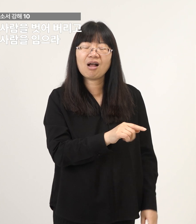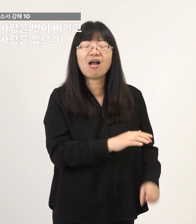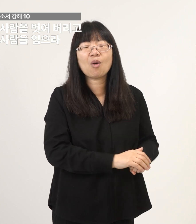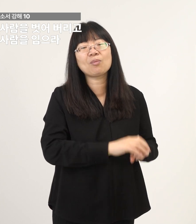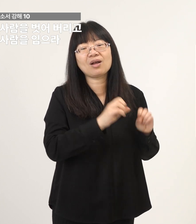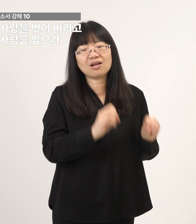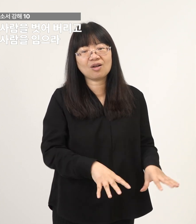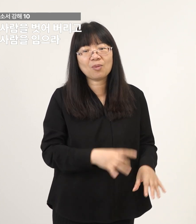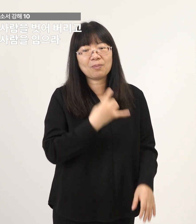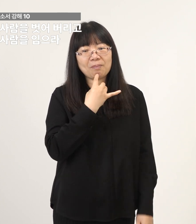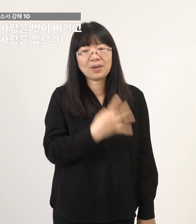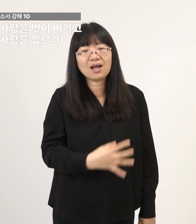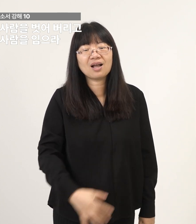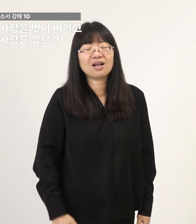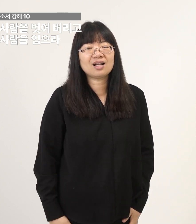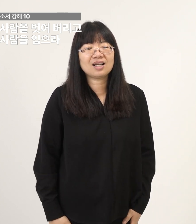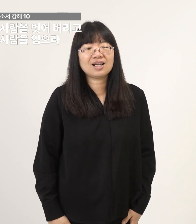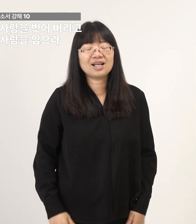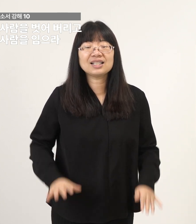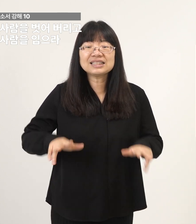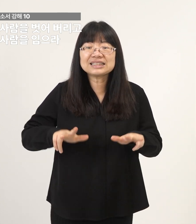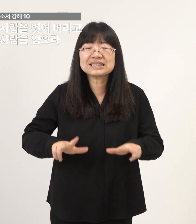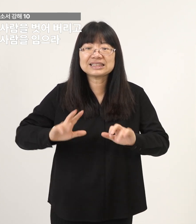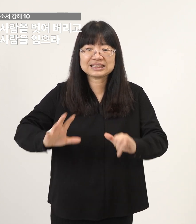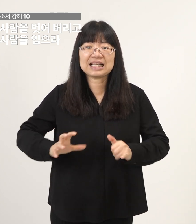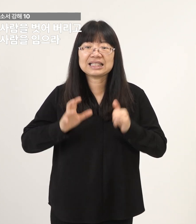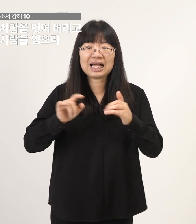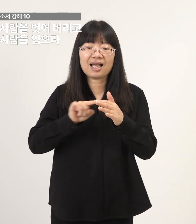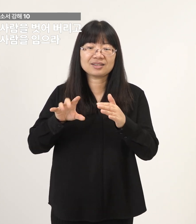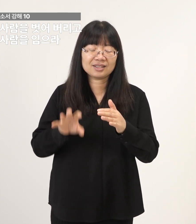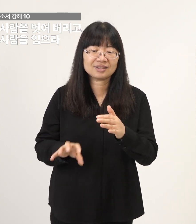허망한 것들로 이 땅에서